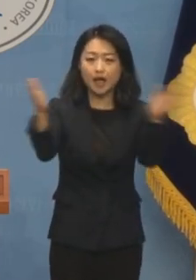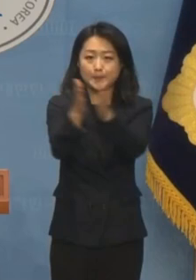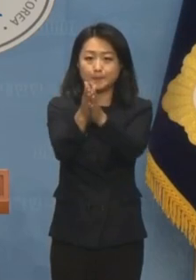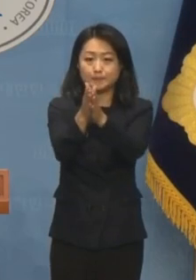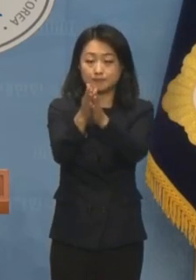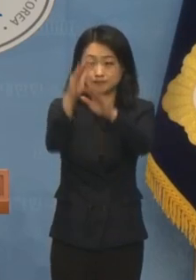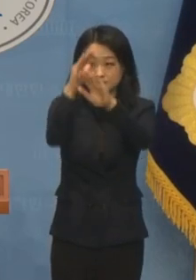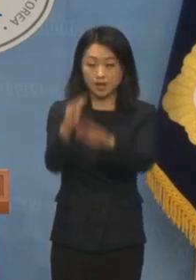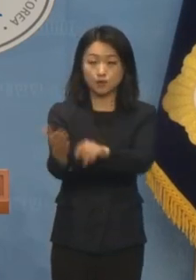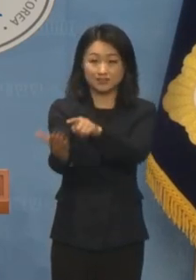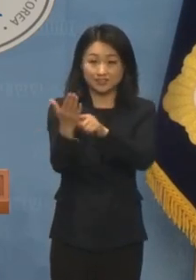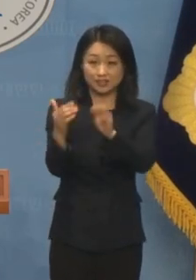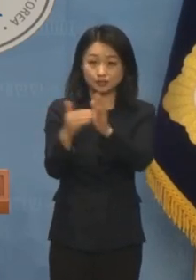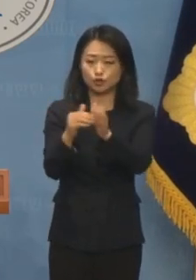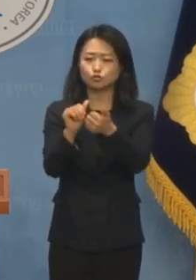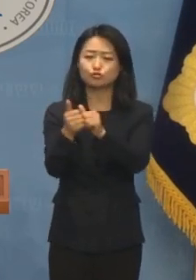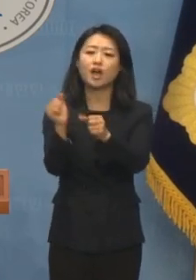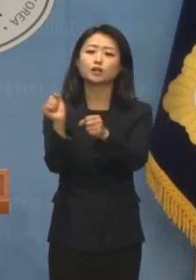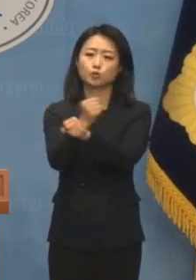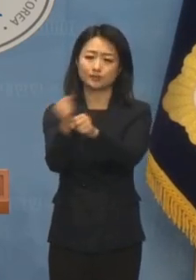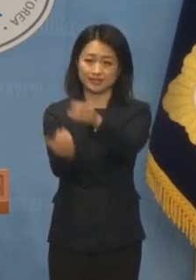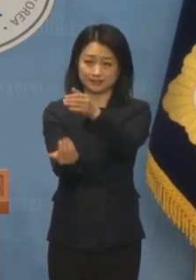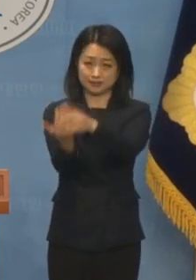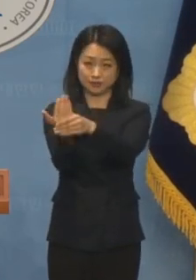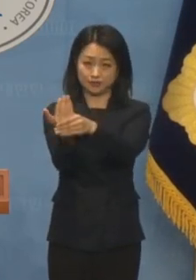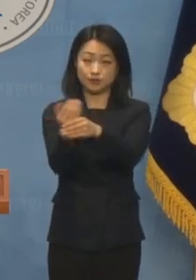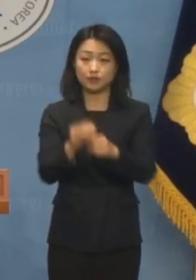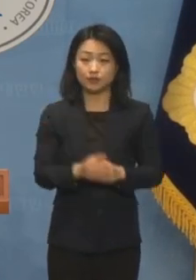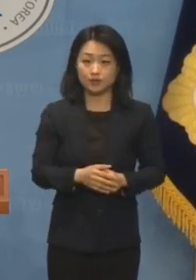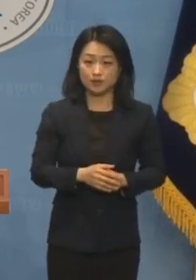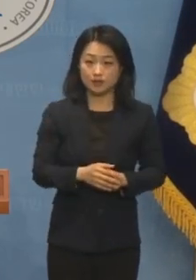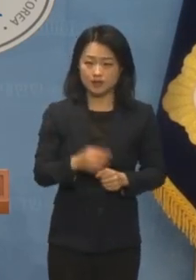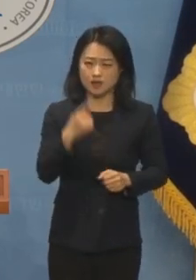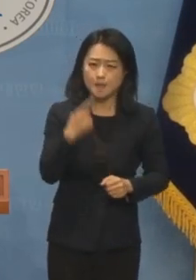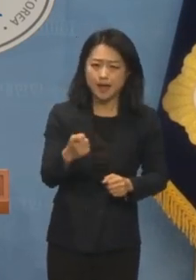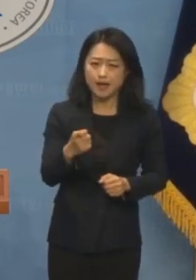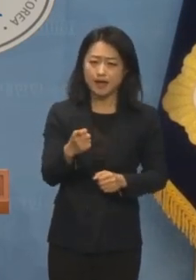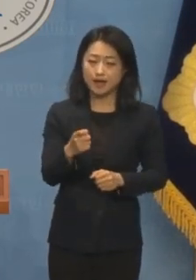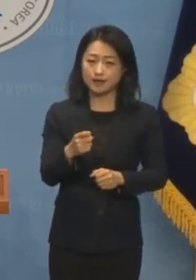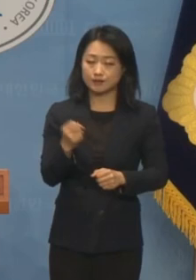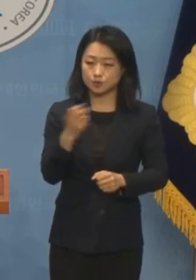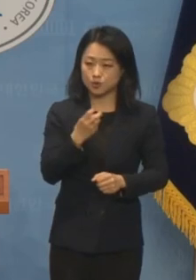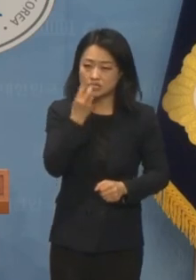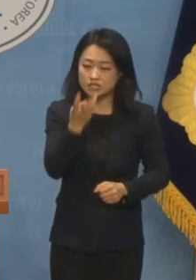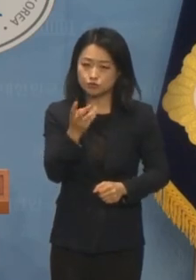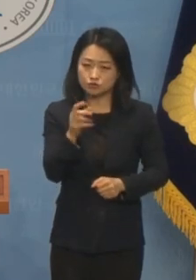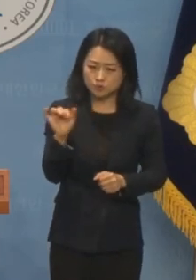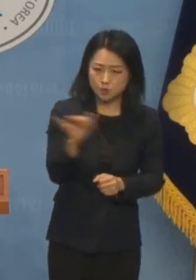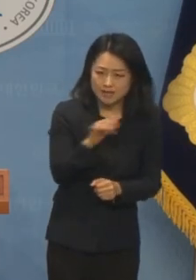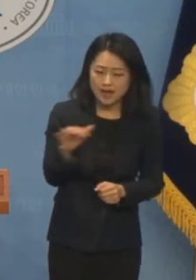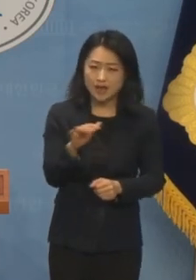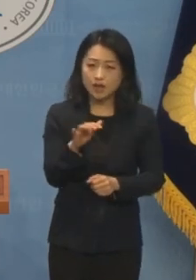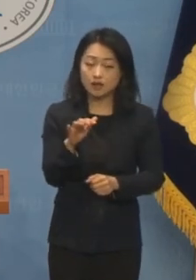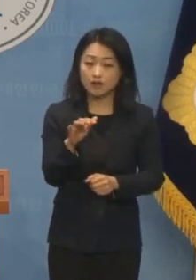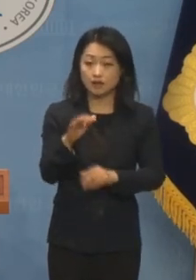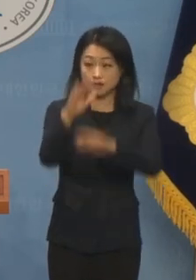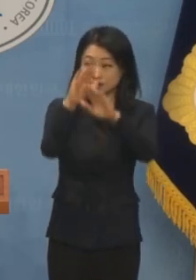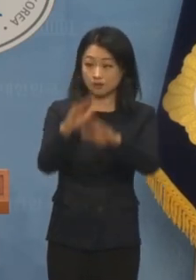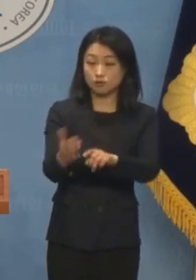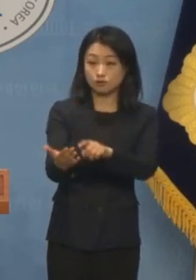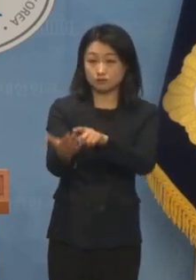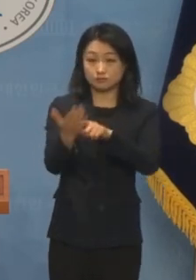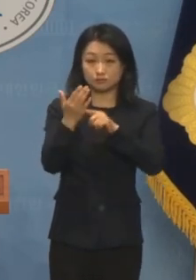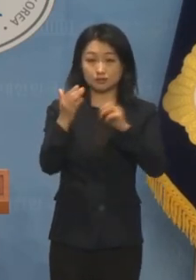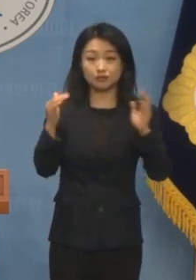보도되었습니다 회유와 겁박으로 진수를 조작하고 짜맞춰진 검찰 수사의 실체가 드러나고